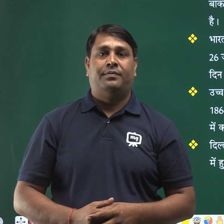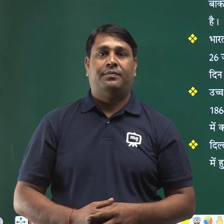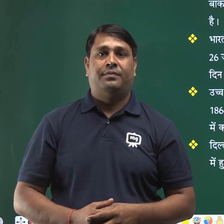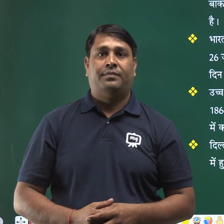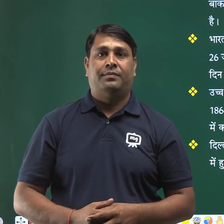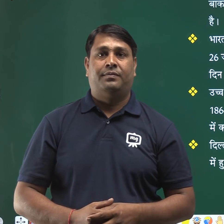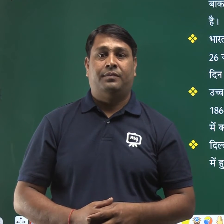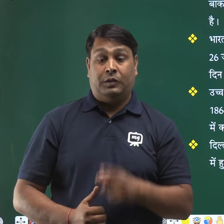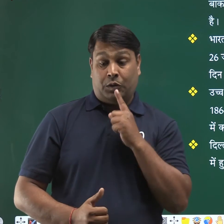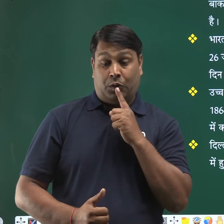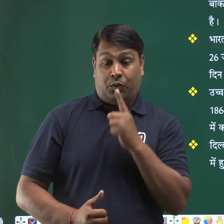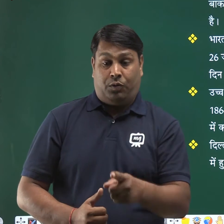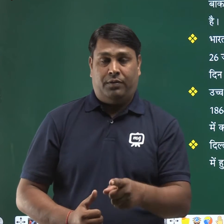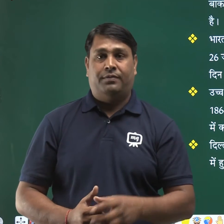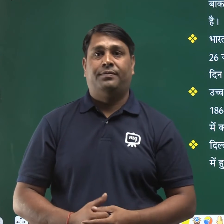फैसले